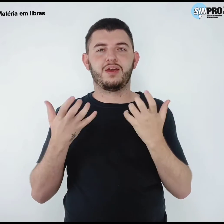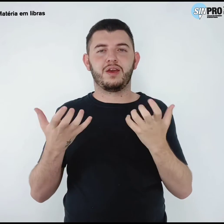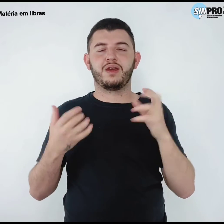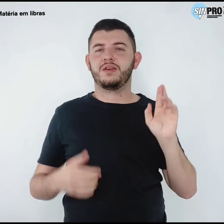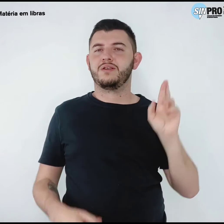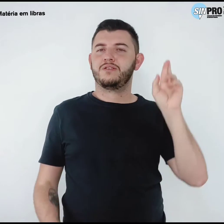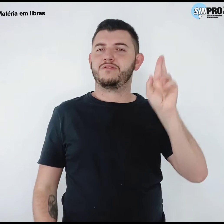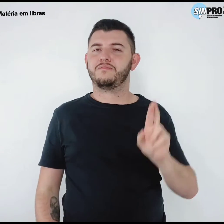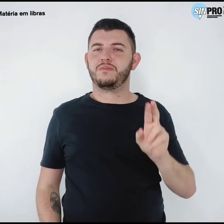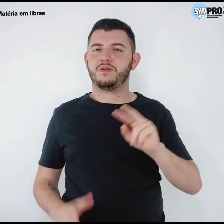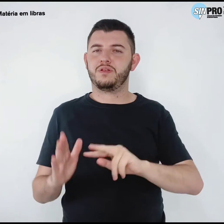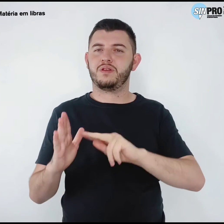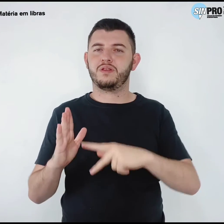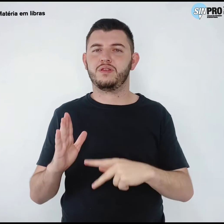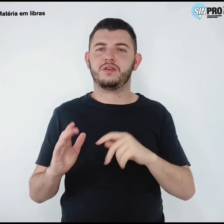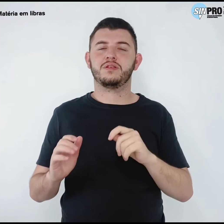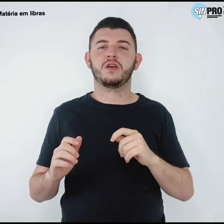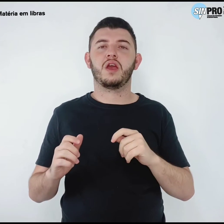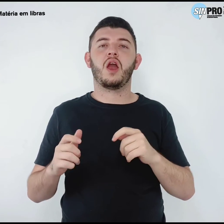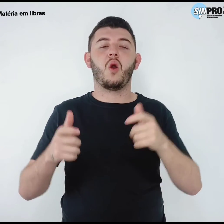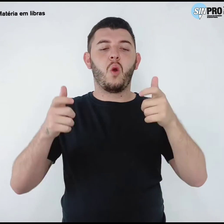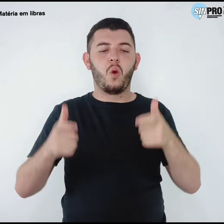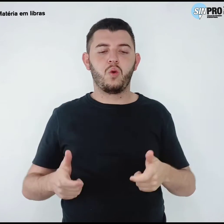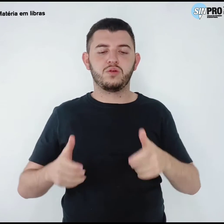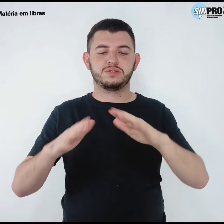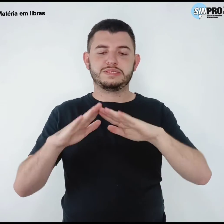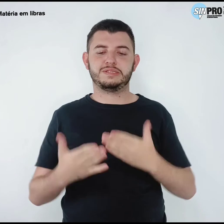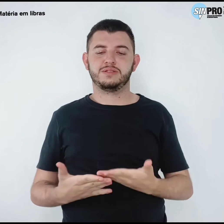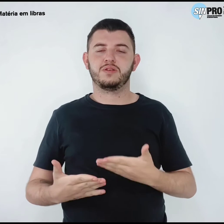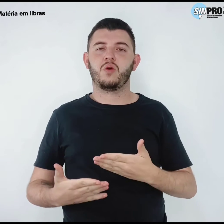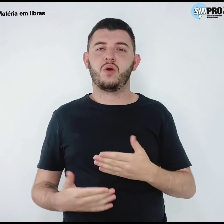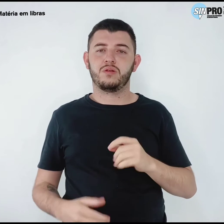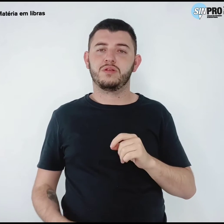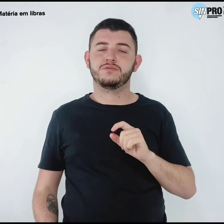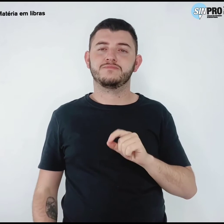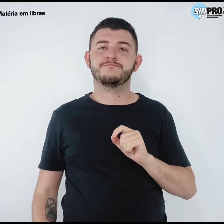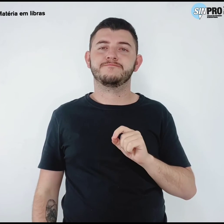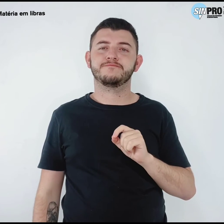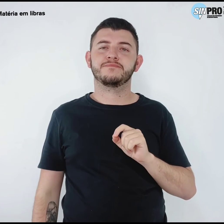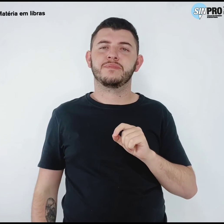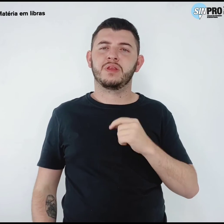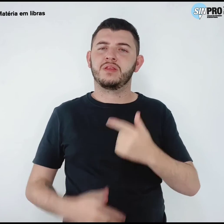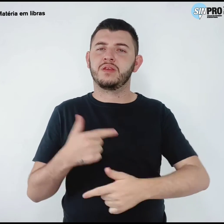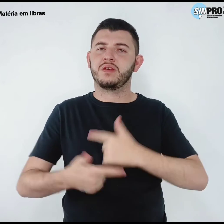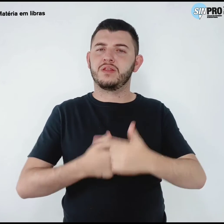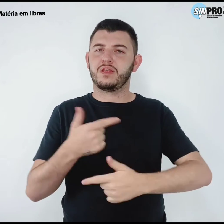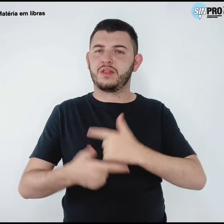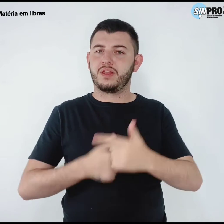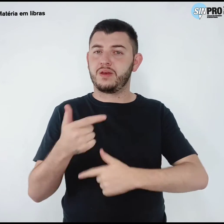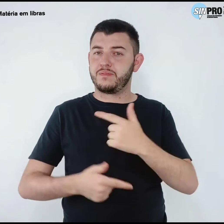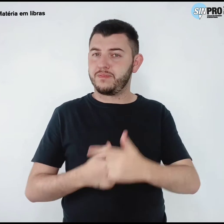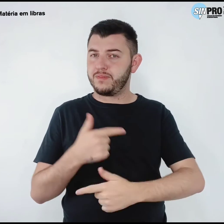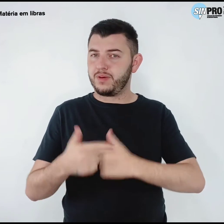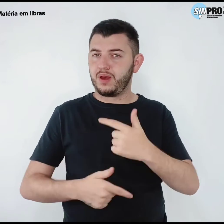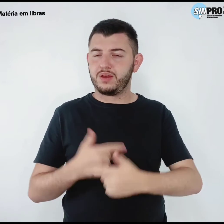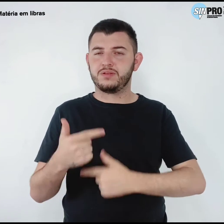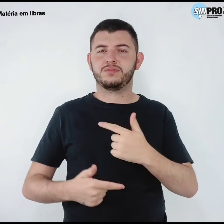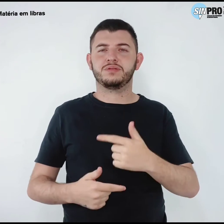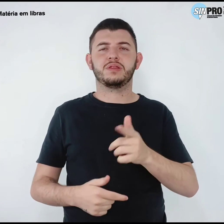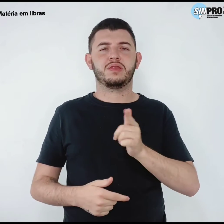serem representantes sindicais em suas escolas. Entre suas atividades essenciais